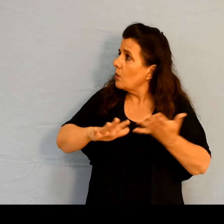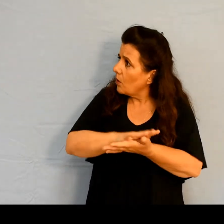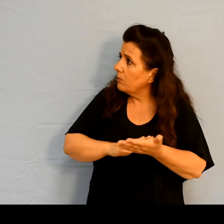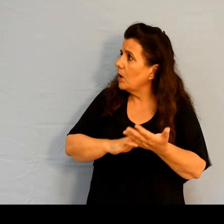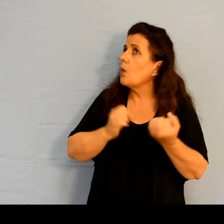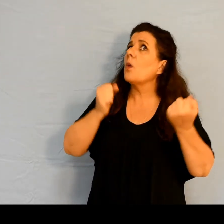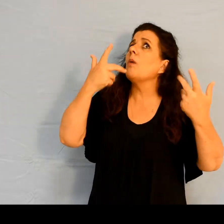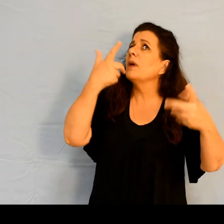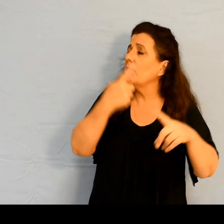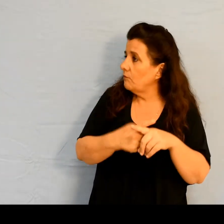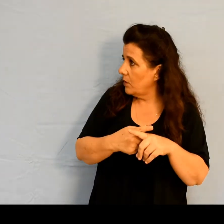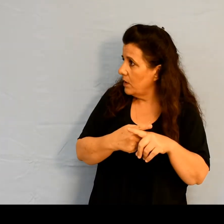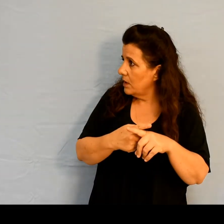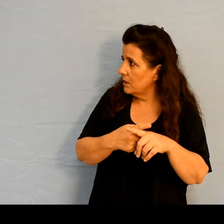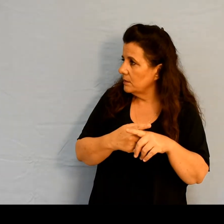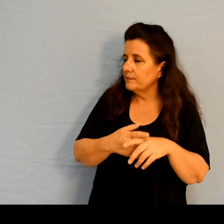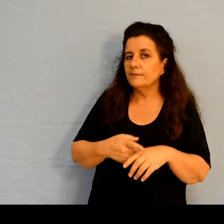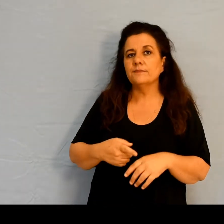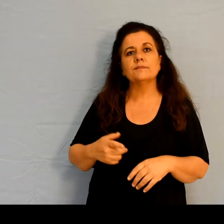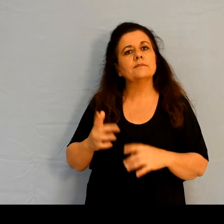Jusqu'à 7 fois. »